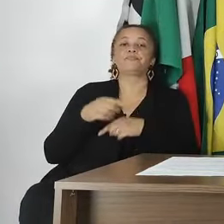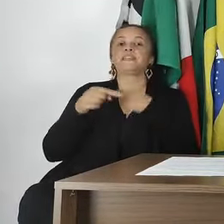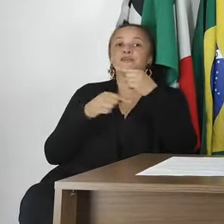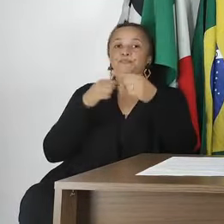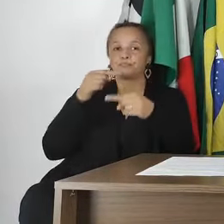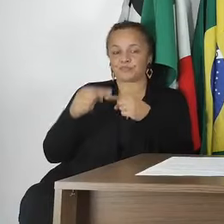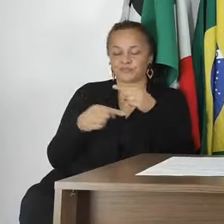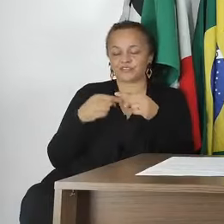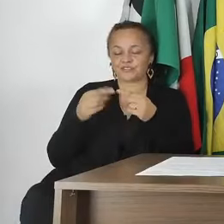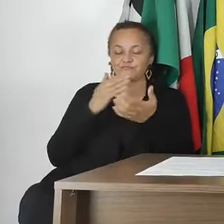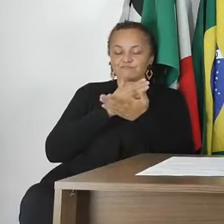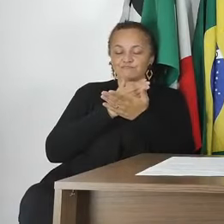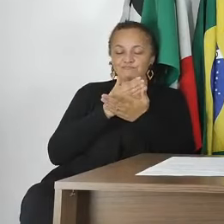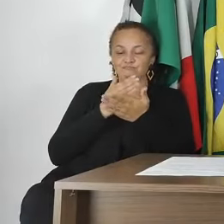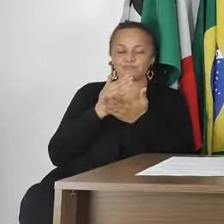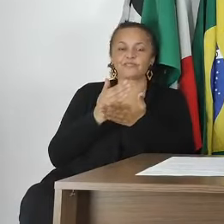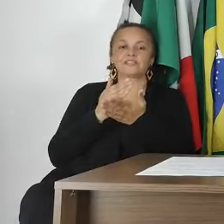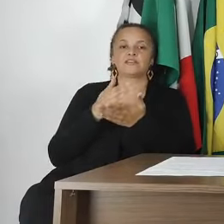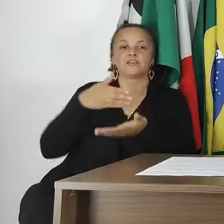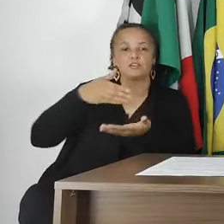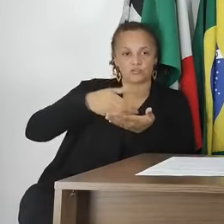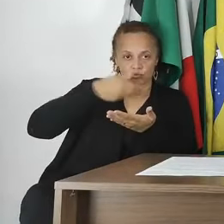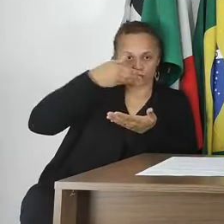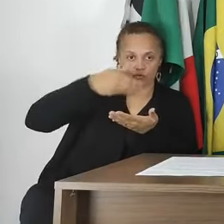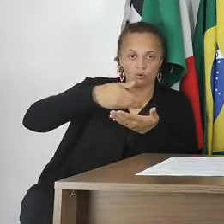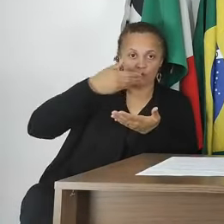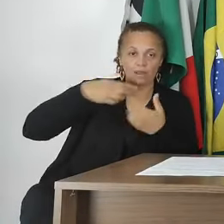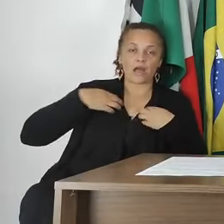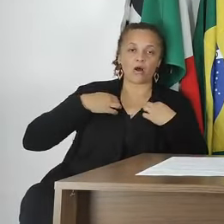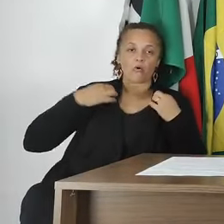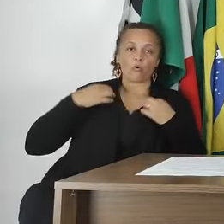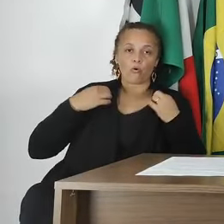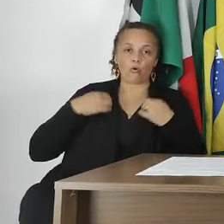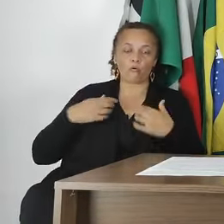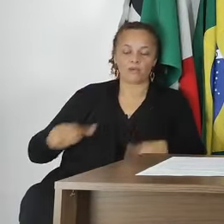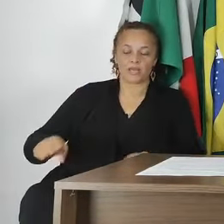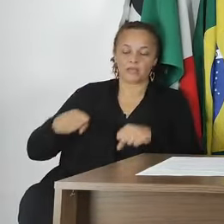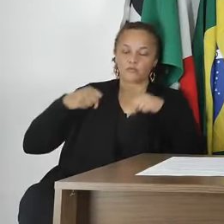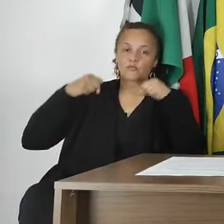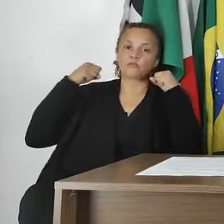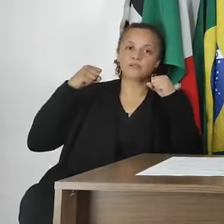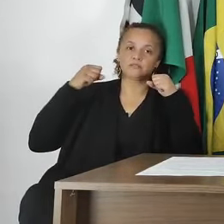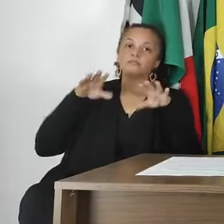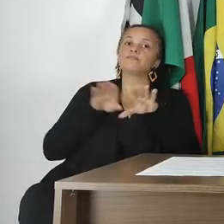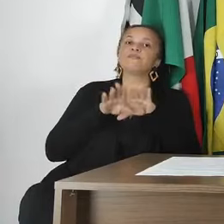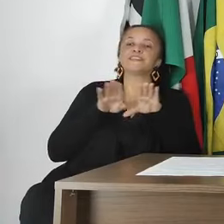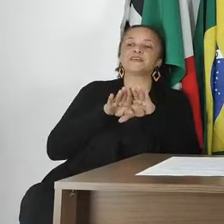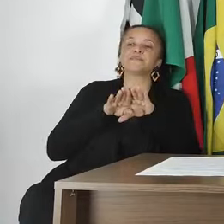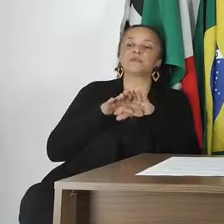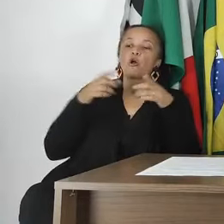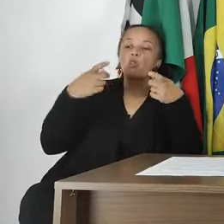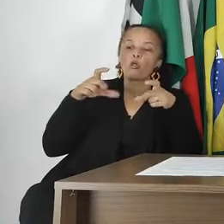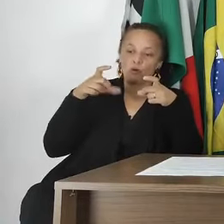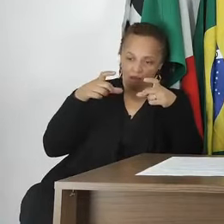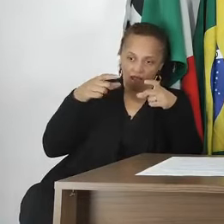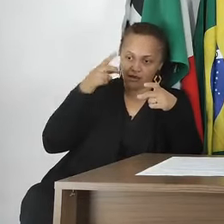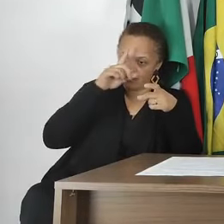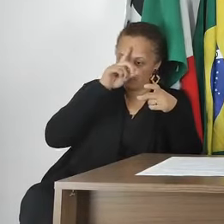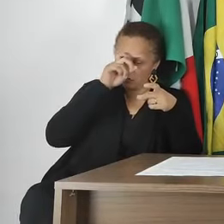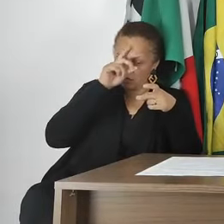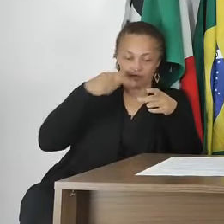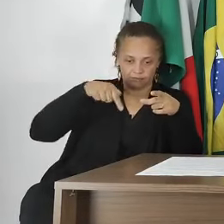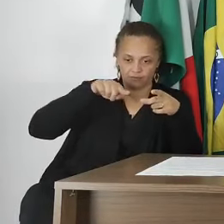nós começamos a sopa, levar roupas, cobertor e começar a internar. Então o trabalho foi crescendo